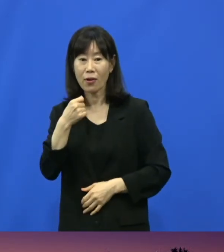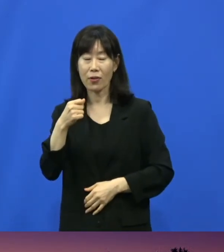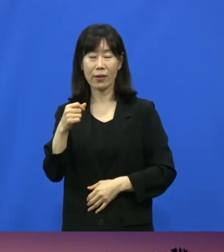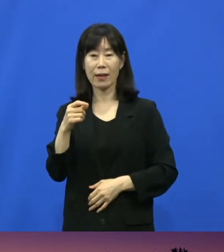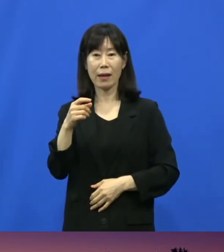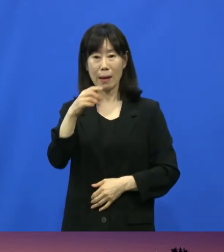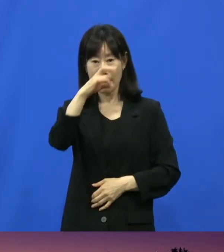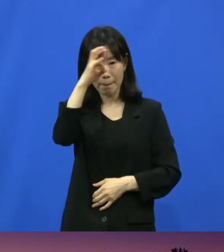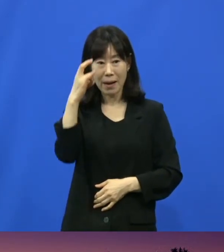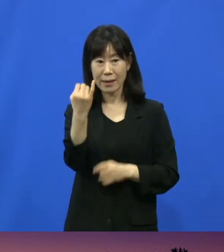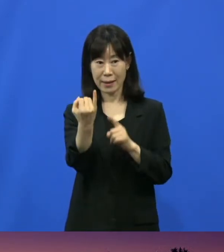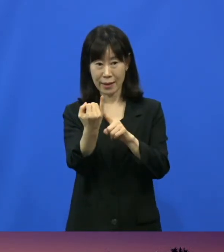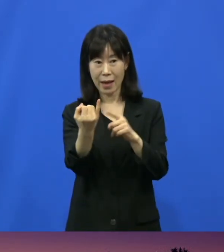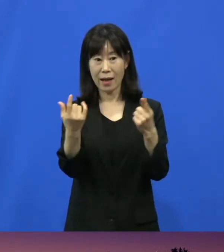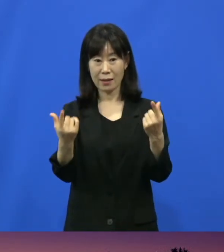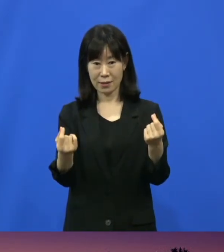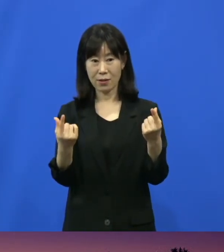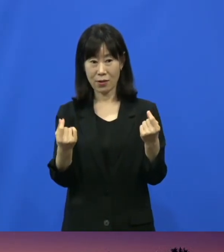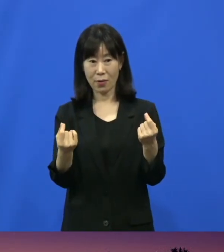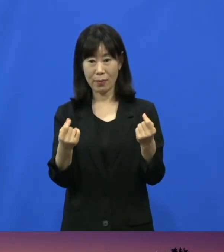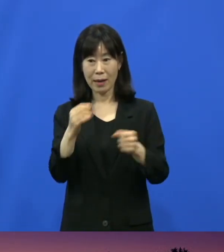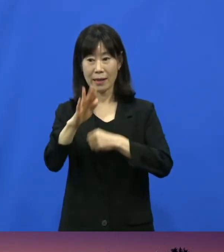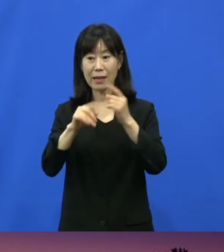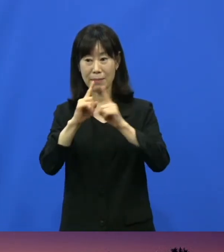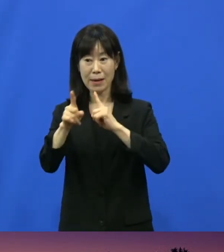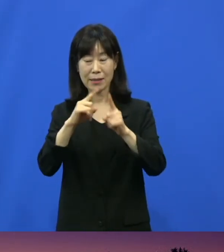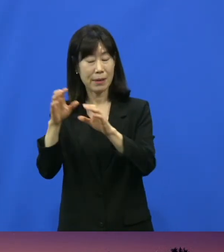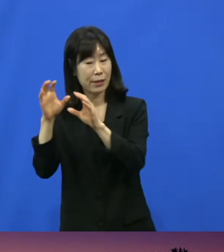앉아있는 마리아, 주님의 말씀에 귀를 기울이고 있는 그